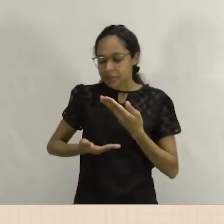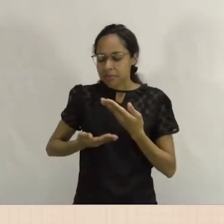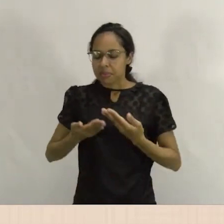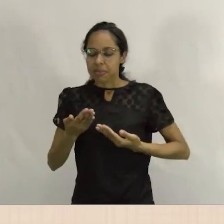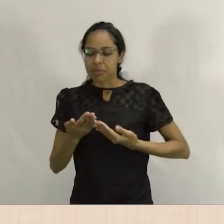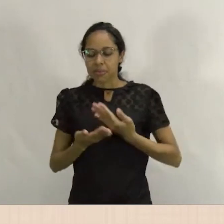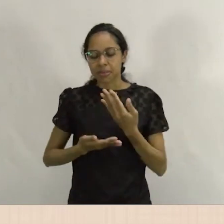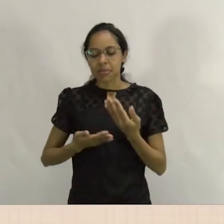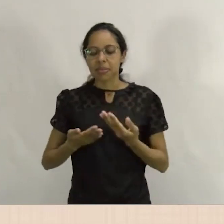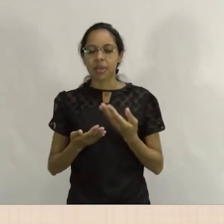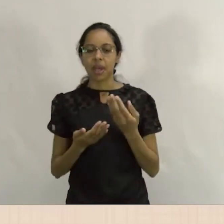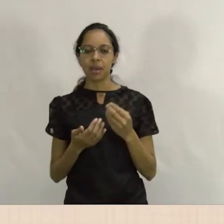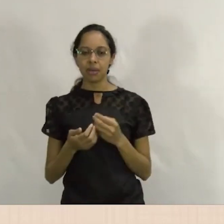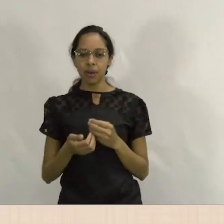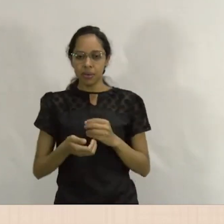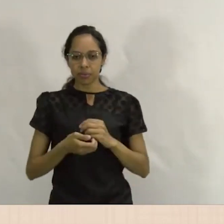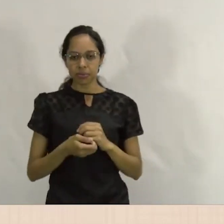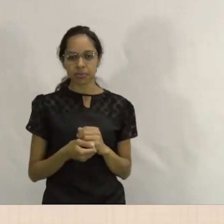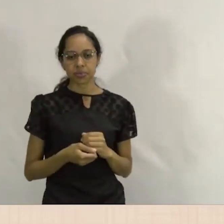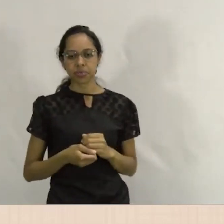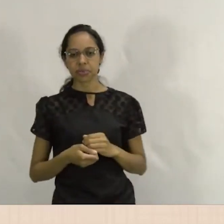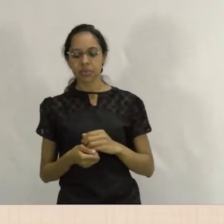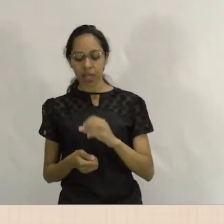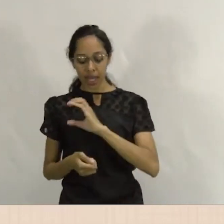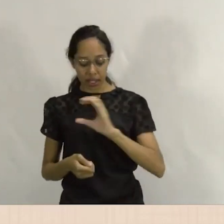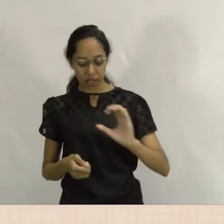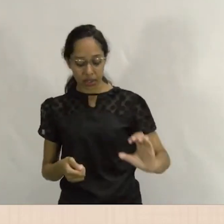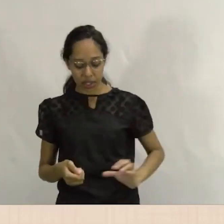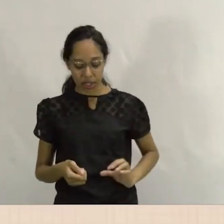Habite Cristo, em vosso coração.